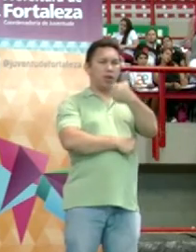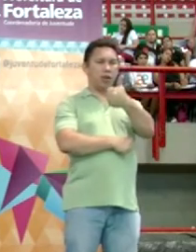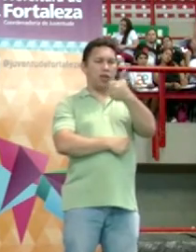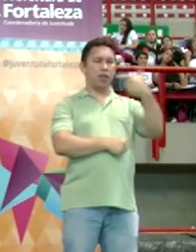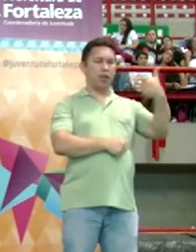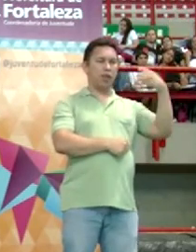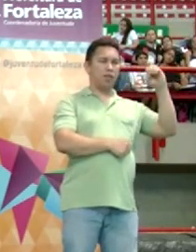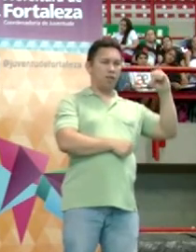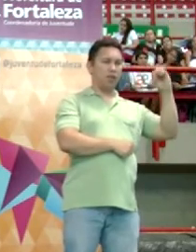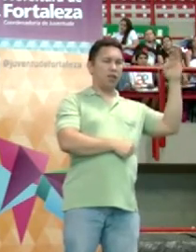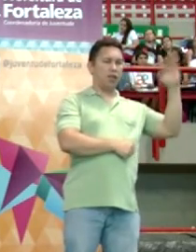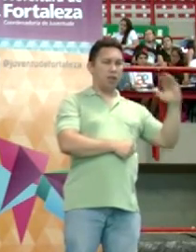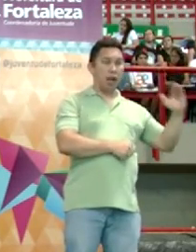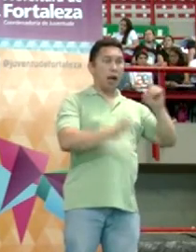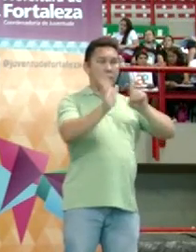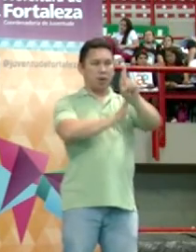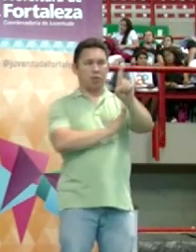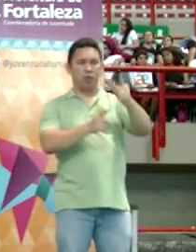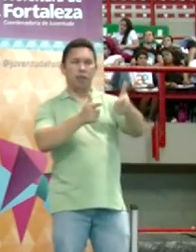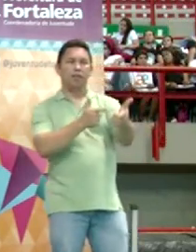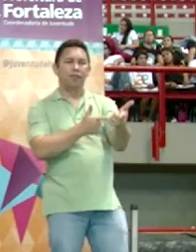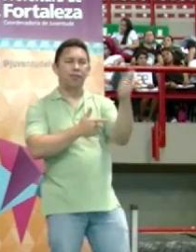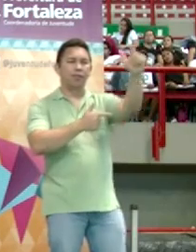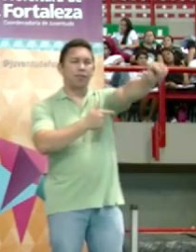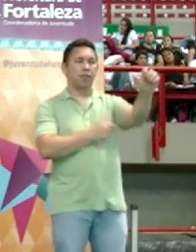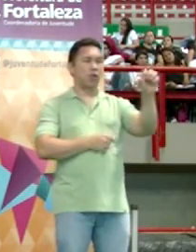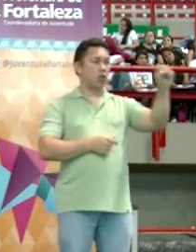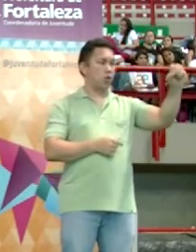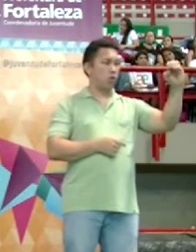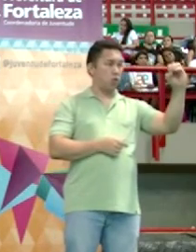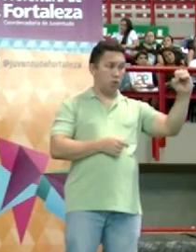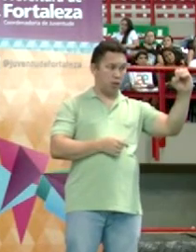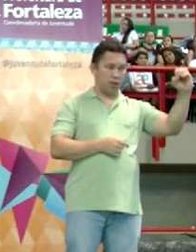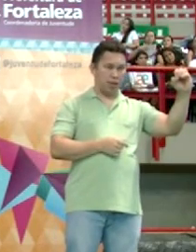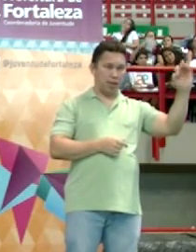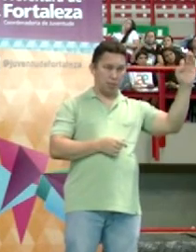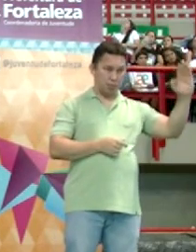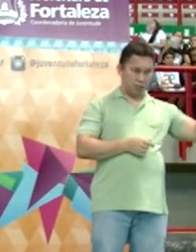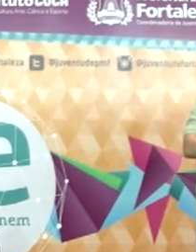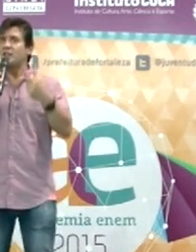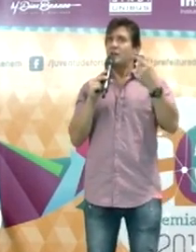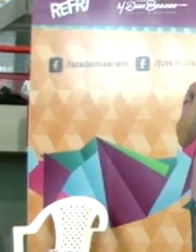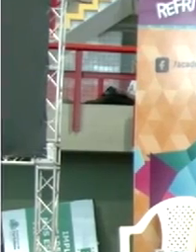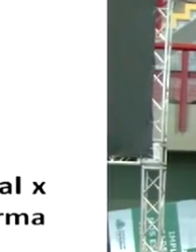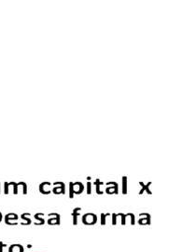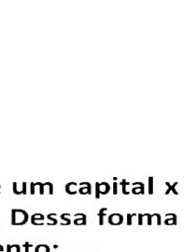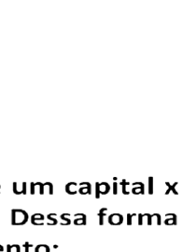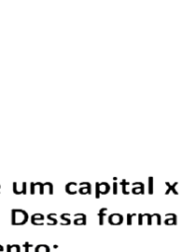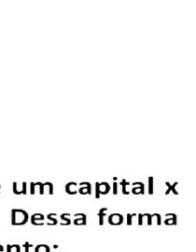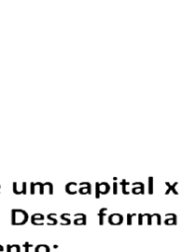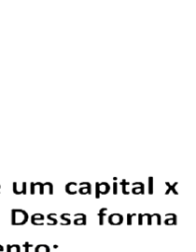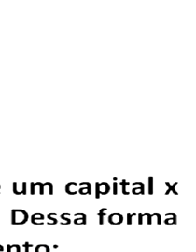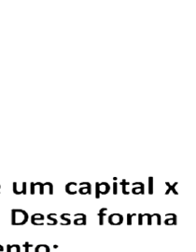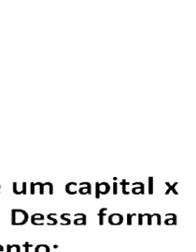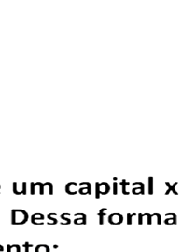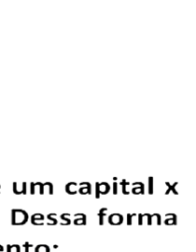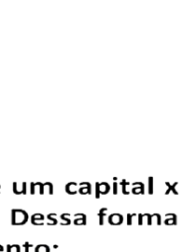120%. Volto para aquela pergunta. 80% era 0,8. 99%